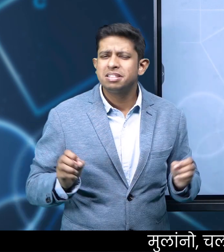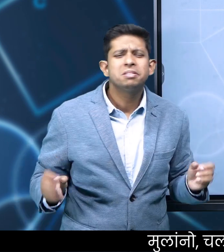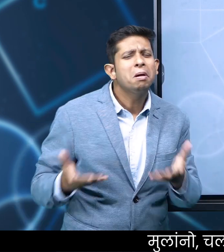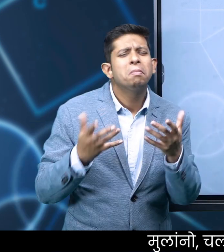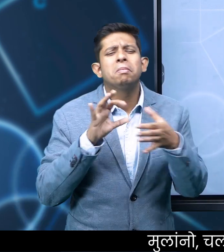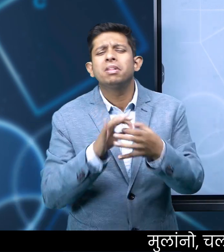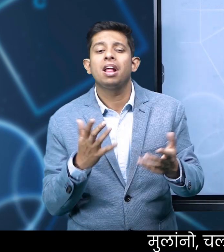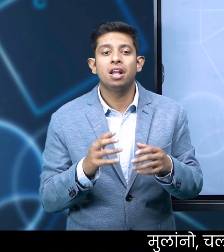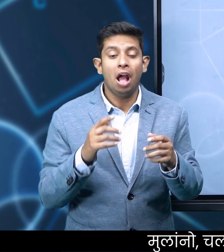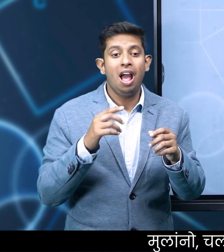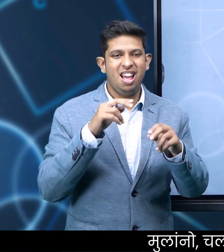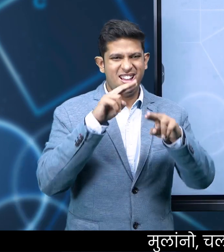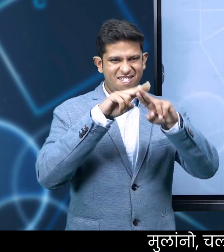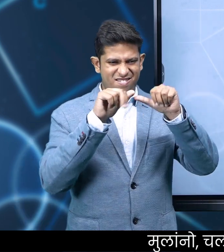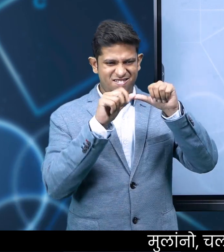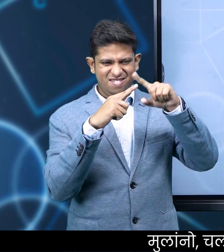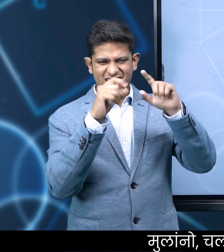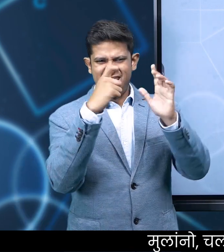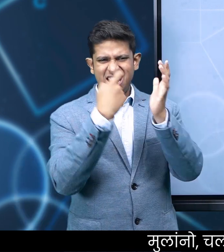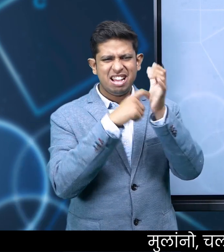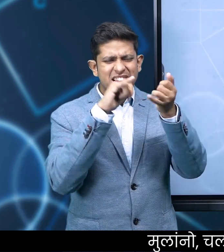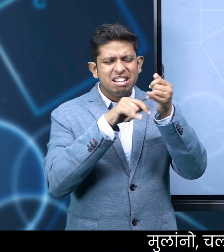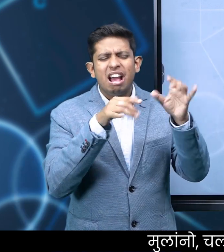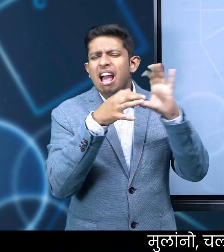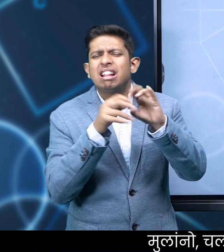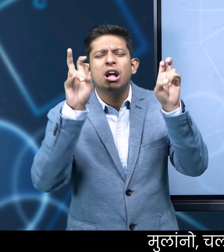मुलांनो, चला आपण घटकांचा विषय शोधूया.